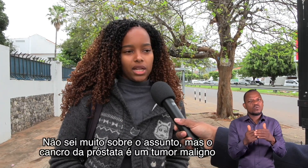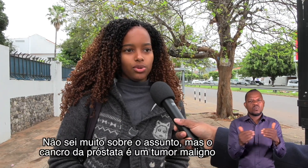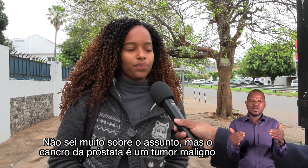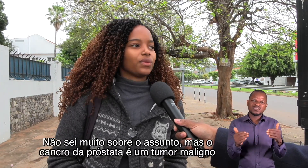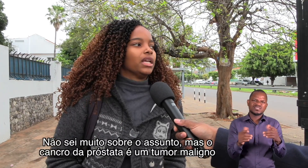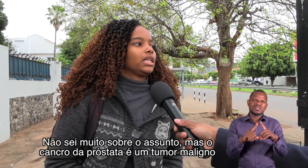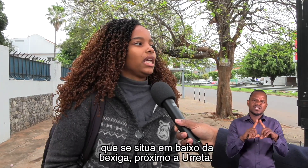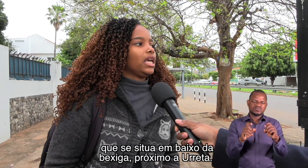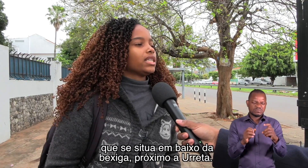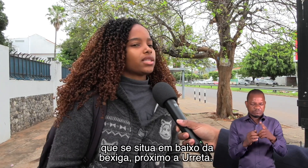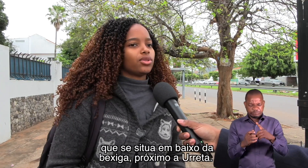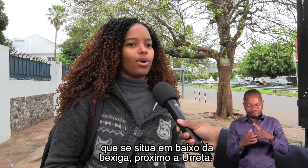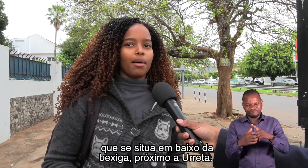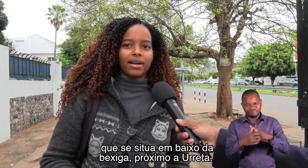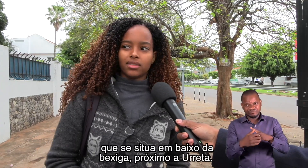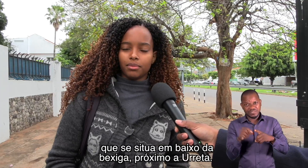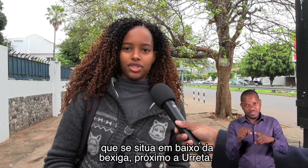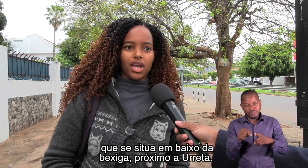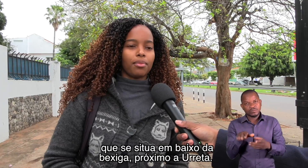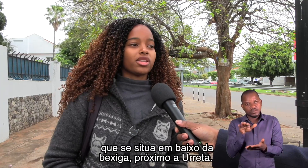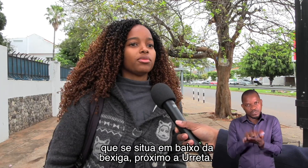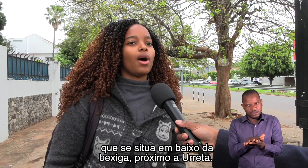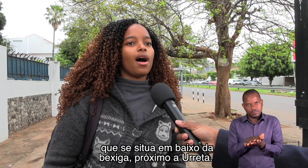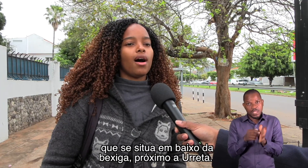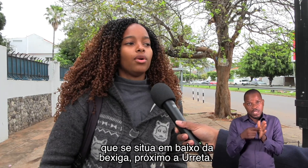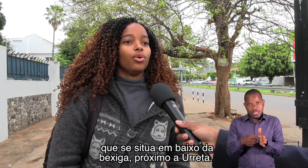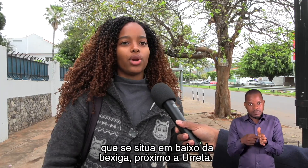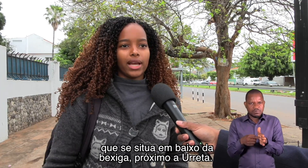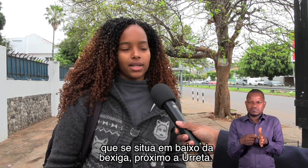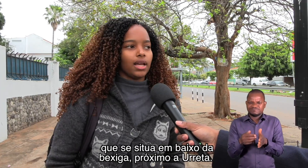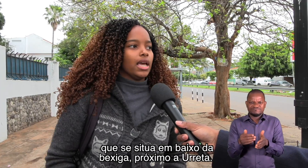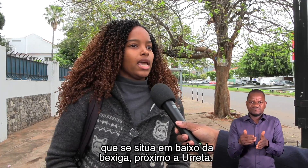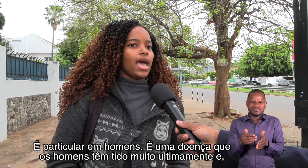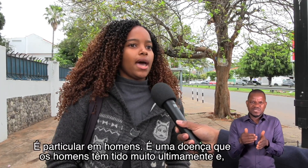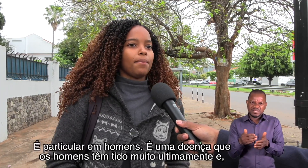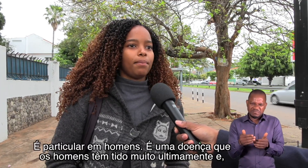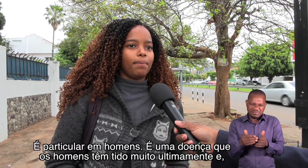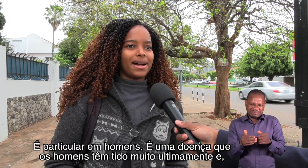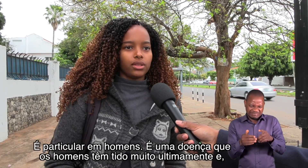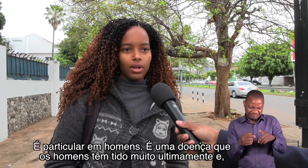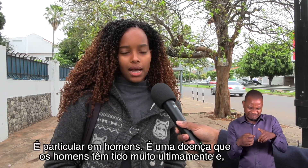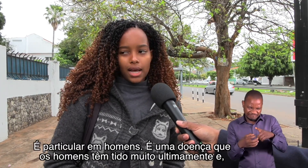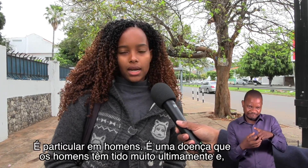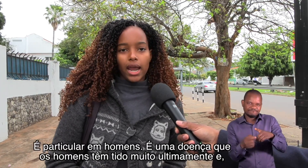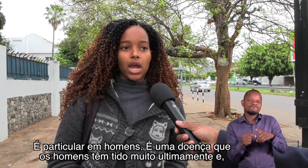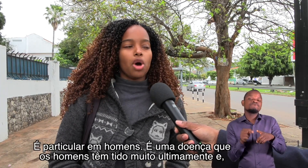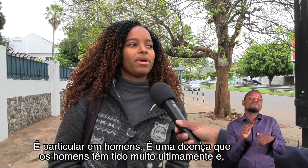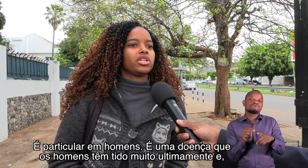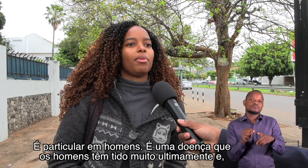maligno que se situa abaixo da bexiga, próximo à uretra. É particular em homens e é uma